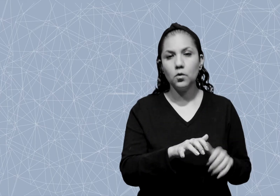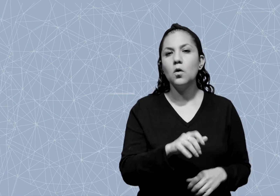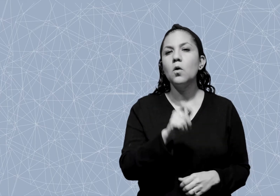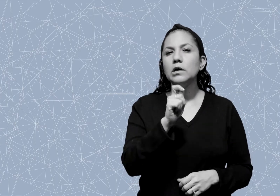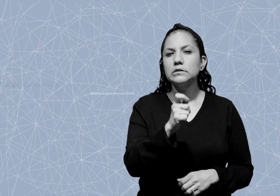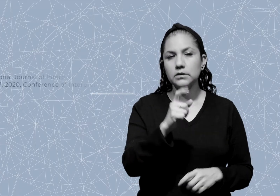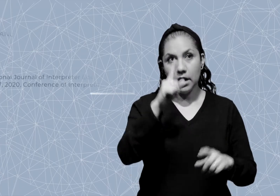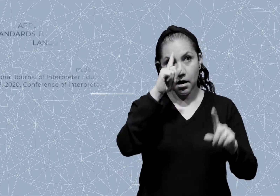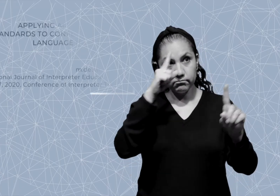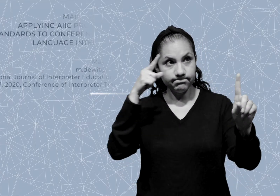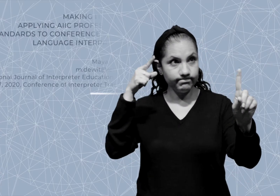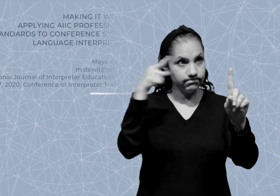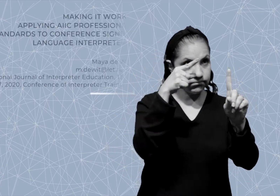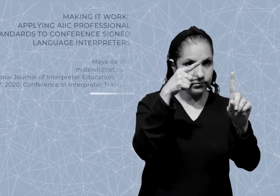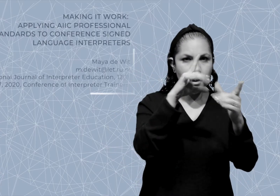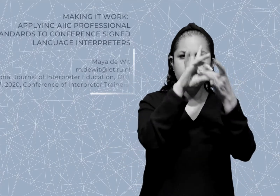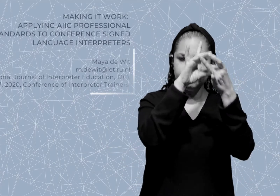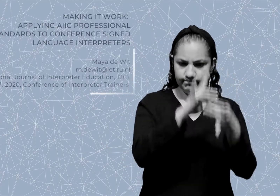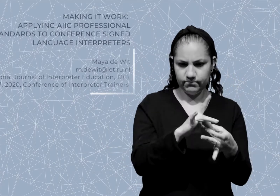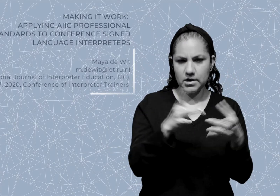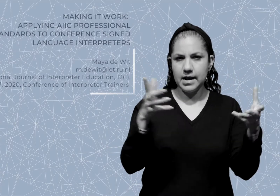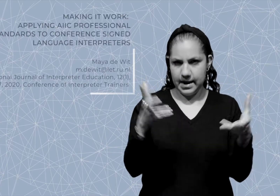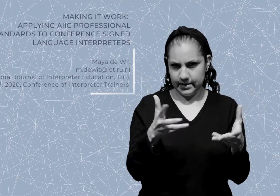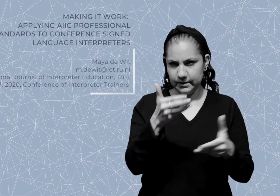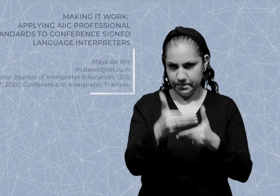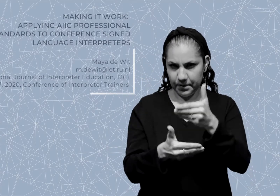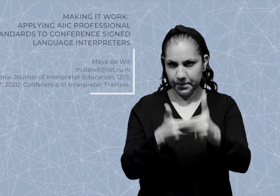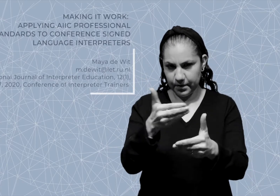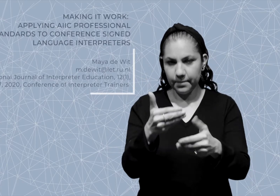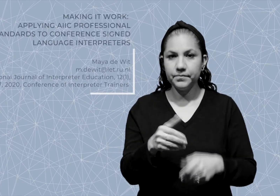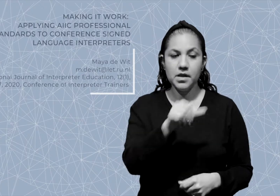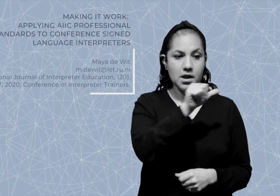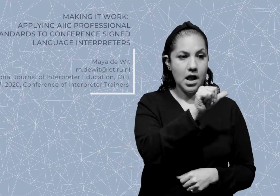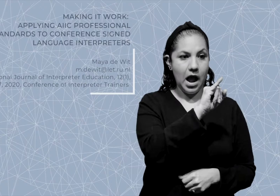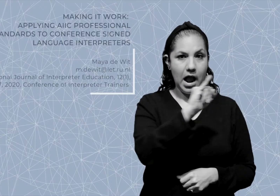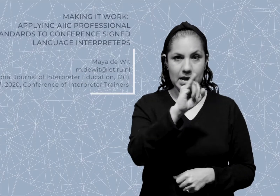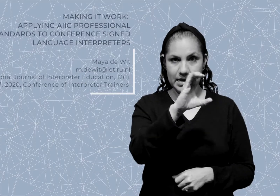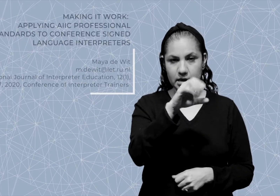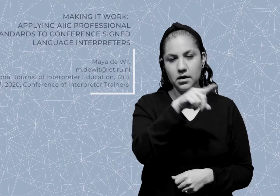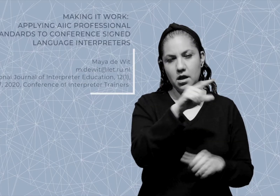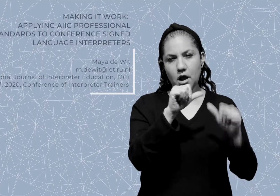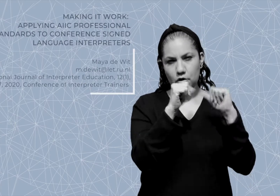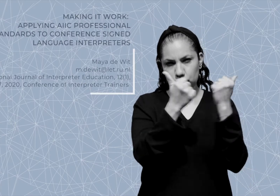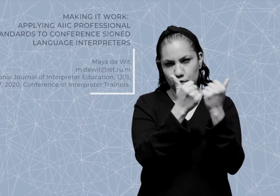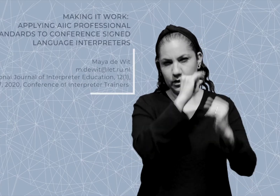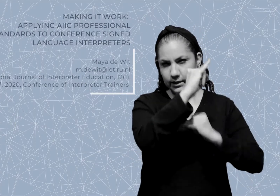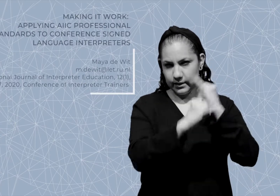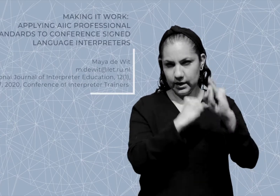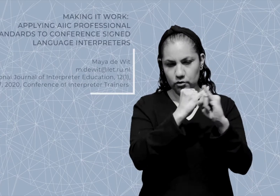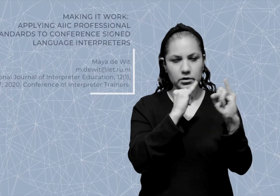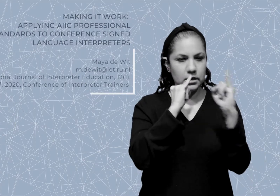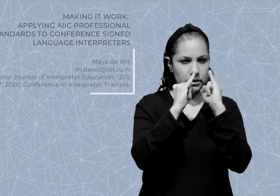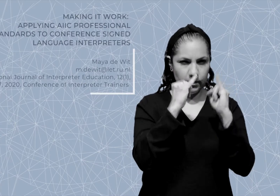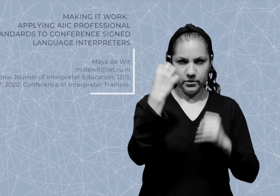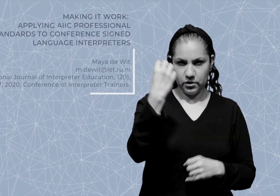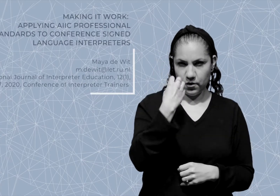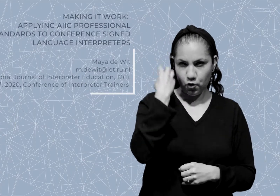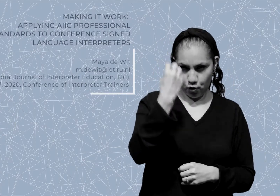Este es un resumen del artículo Pongámoslo en marcha, aplicando estándares de la IC en interpretación de lengua de